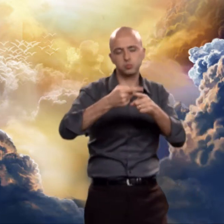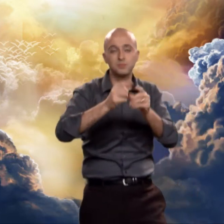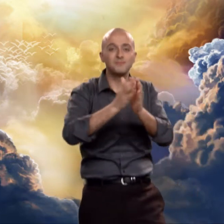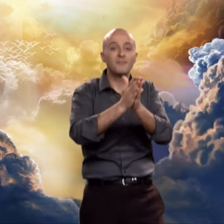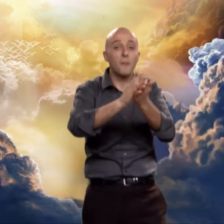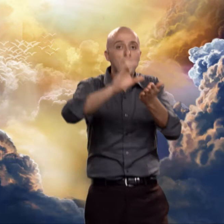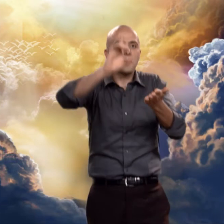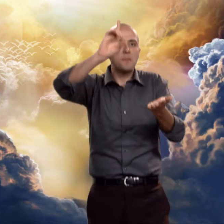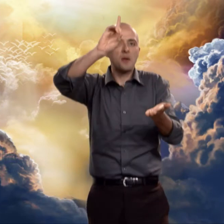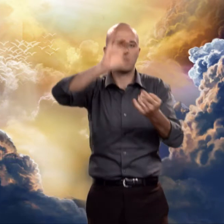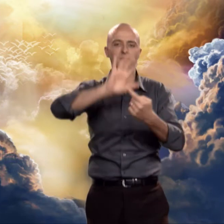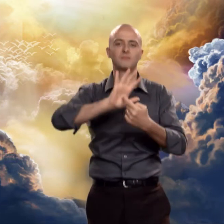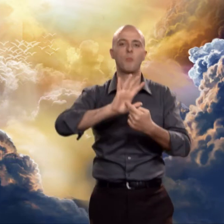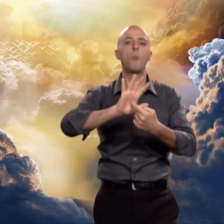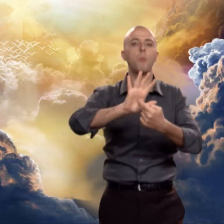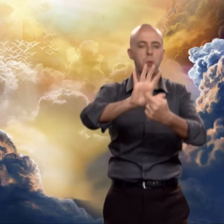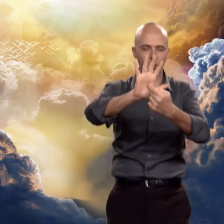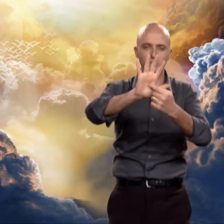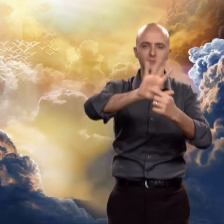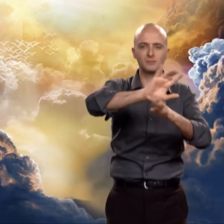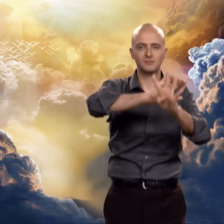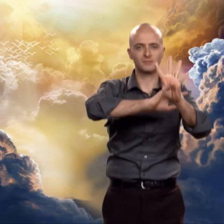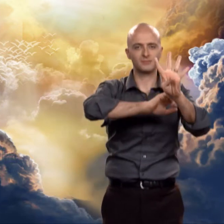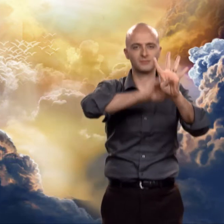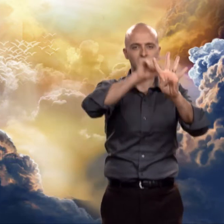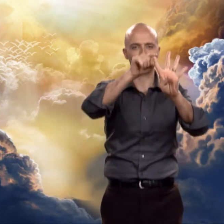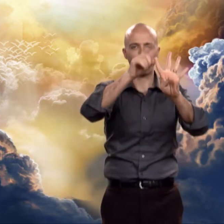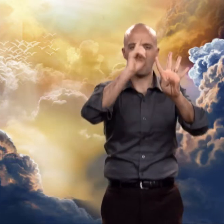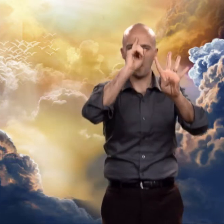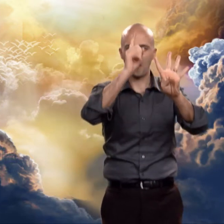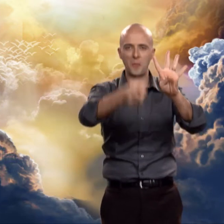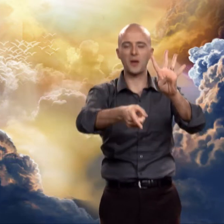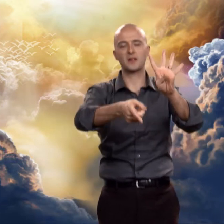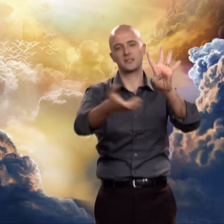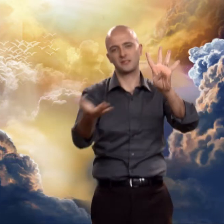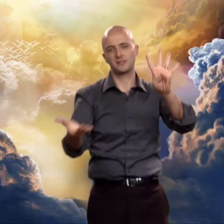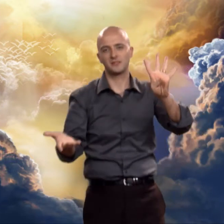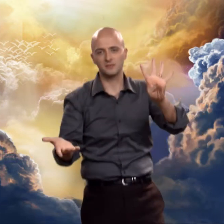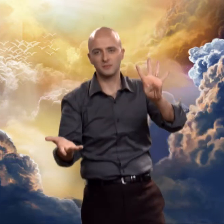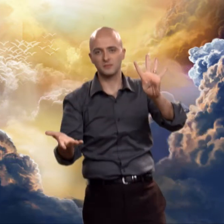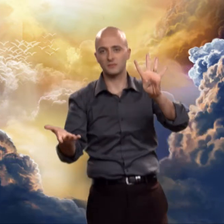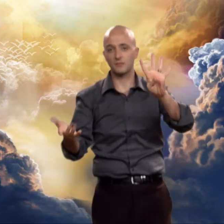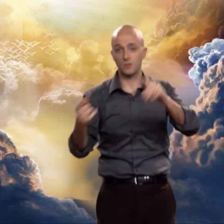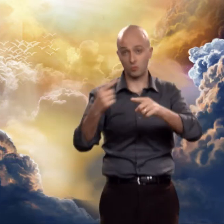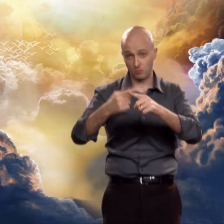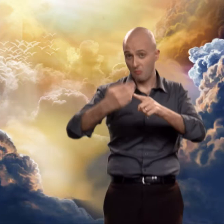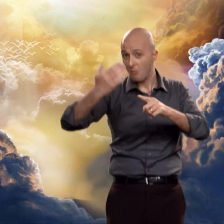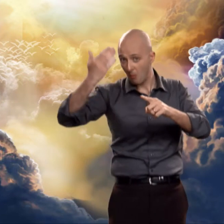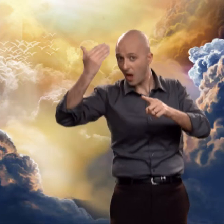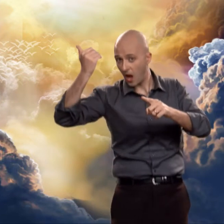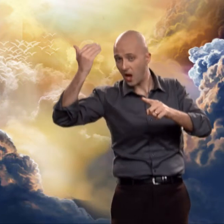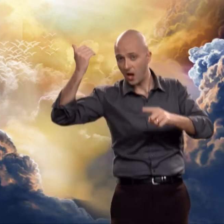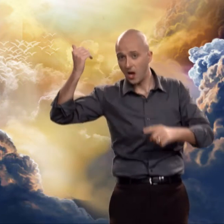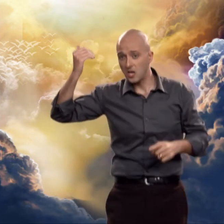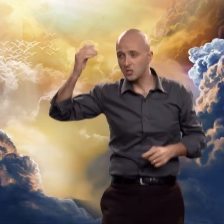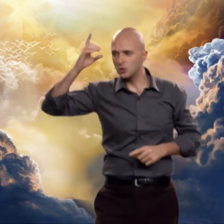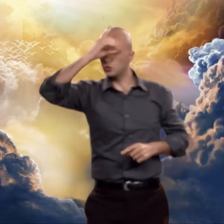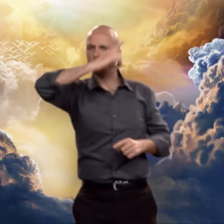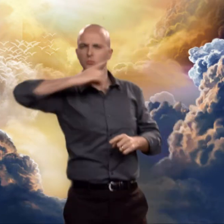serem ensinadas por Deus. Sua humildade e obediência as torna grandes. Não era a vontade de